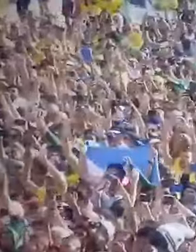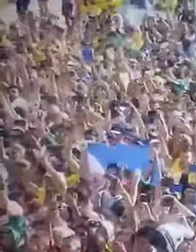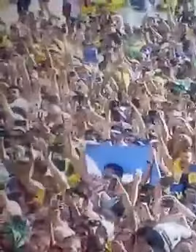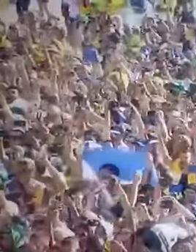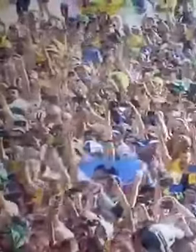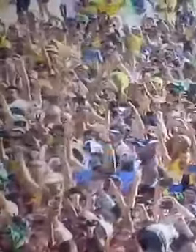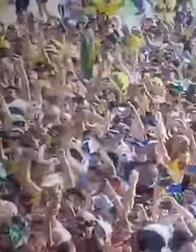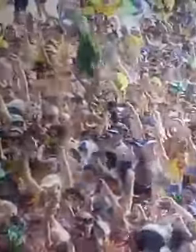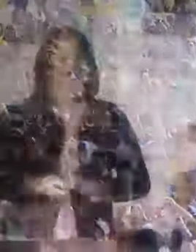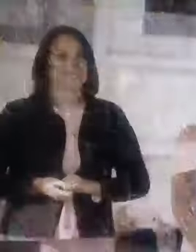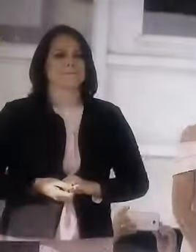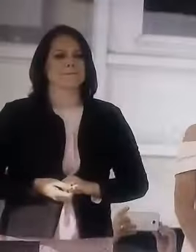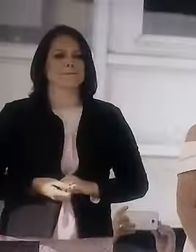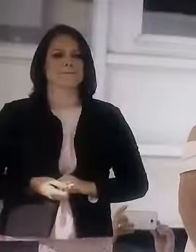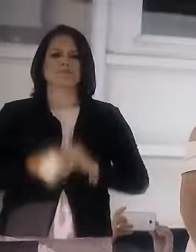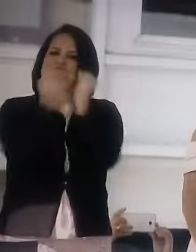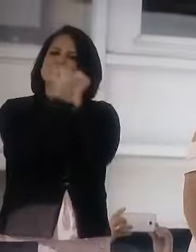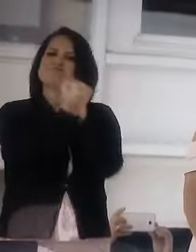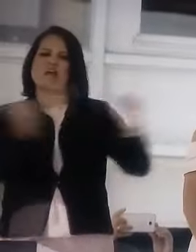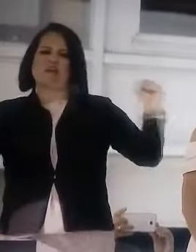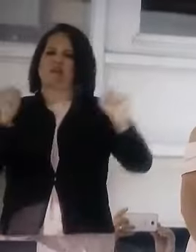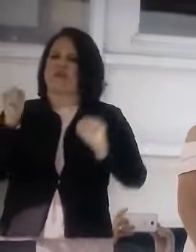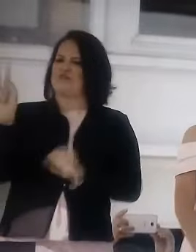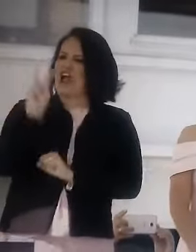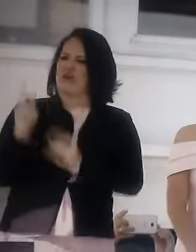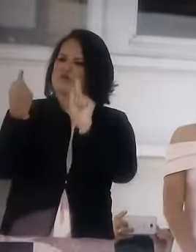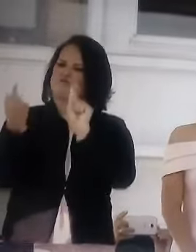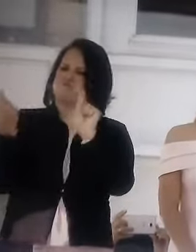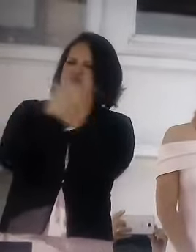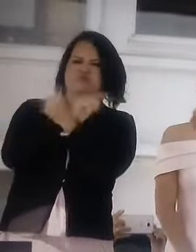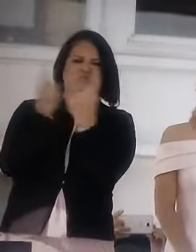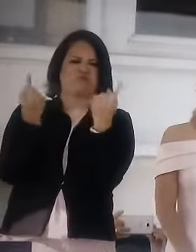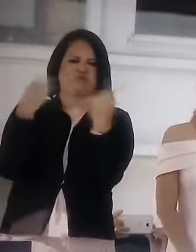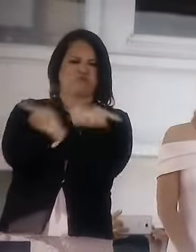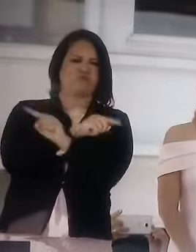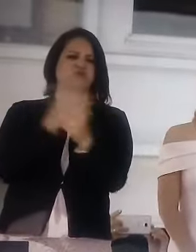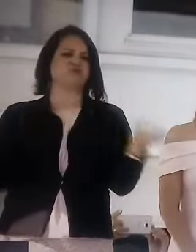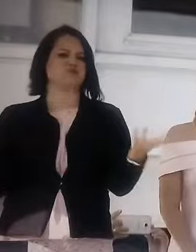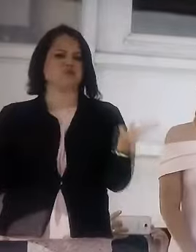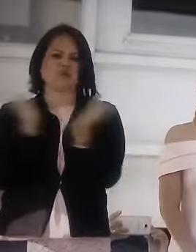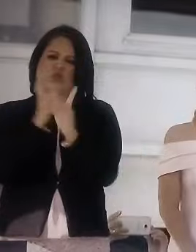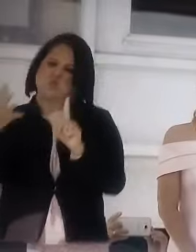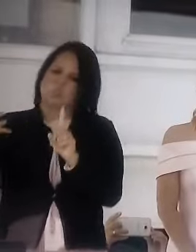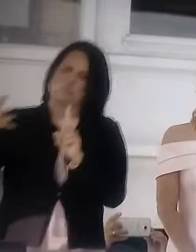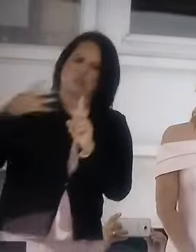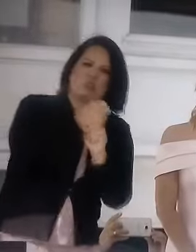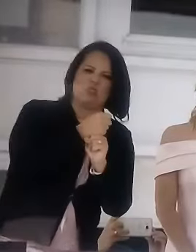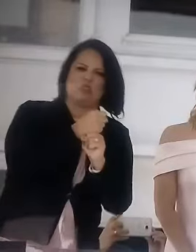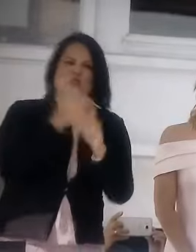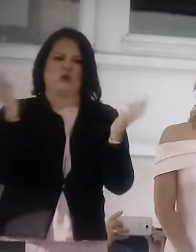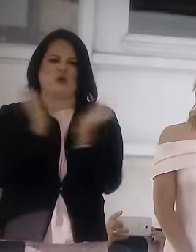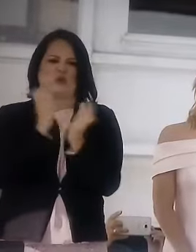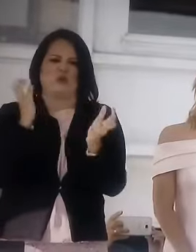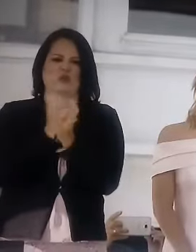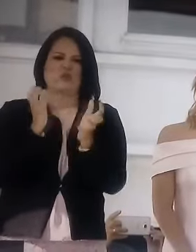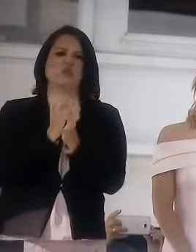Se libertar da inversão de valores, do gigantismo estatal e